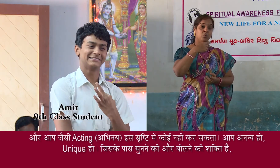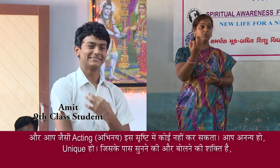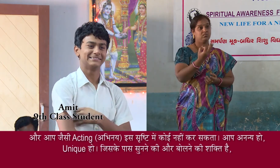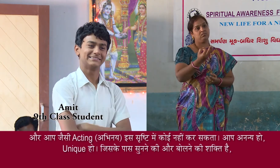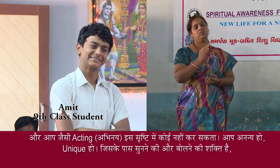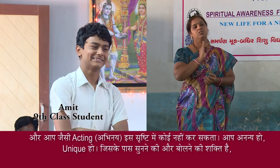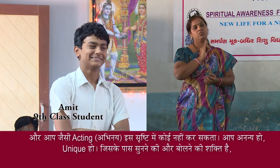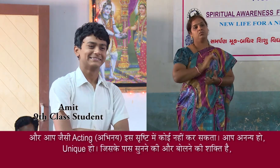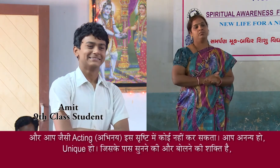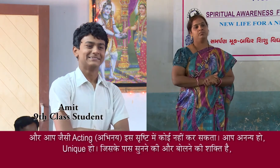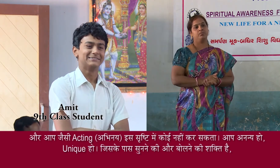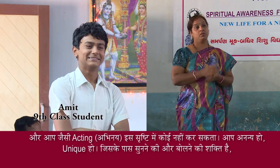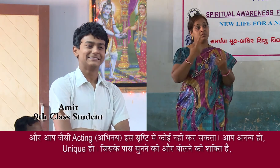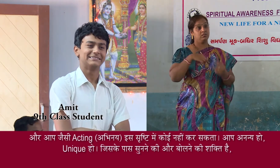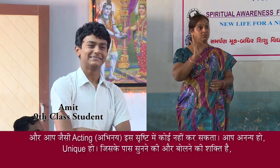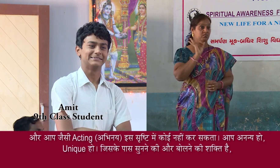हो।